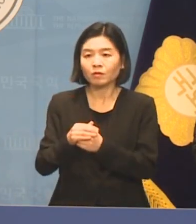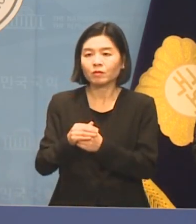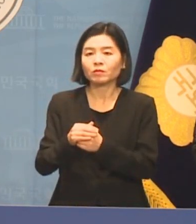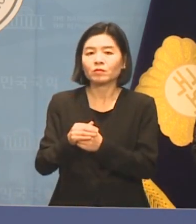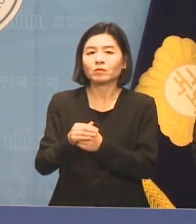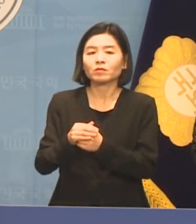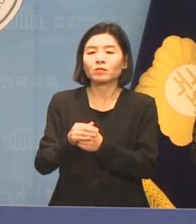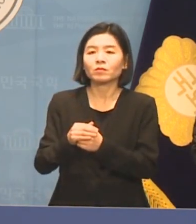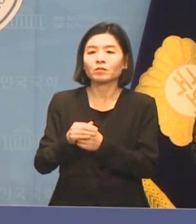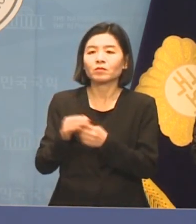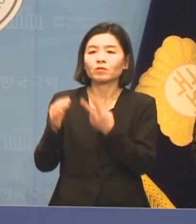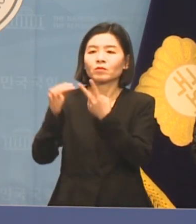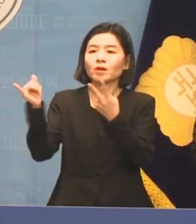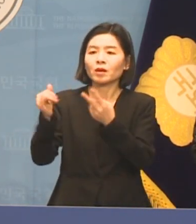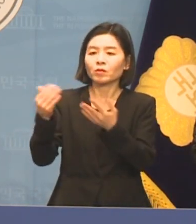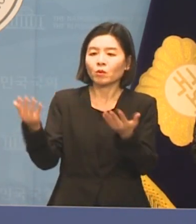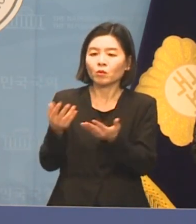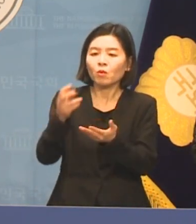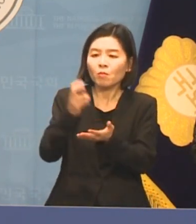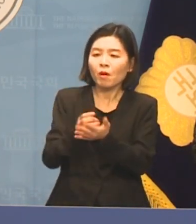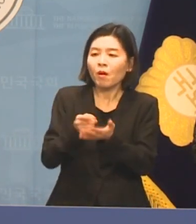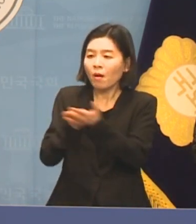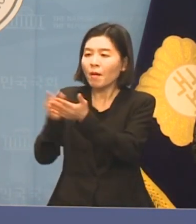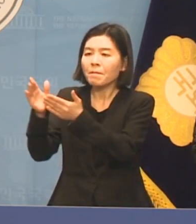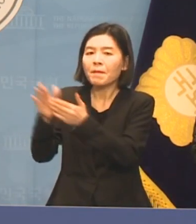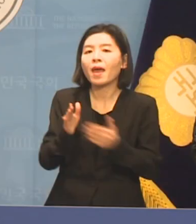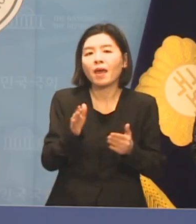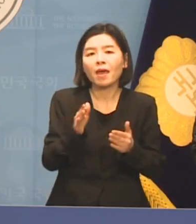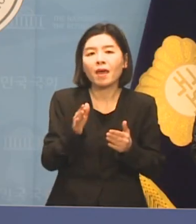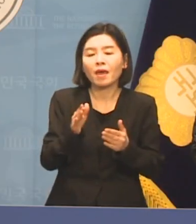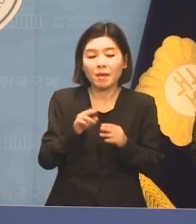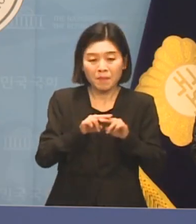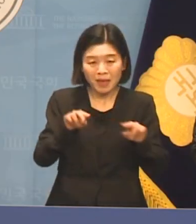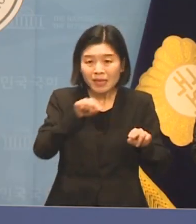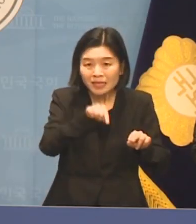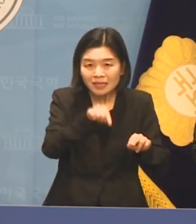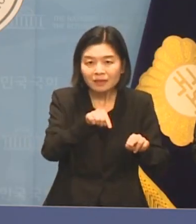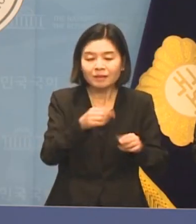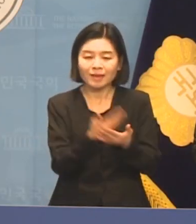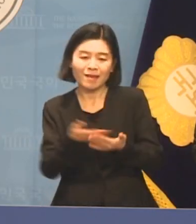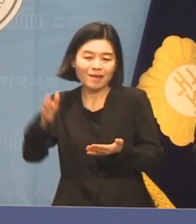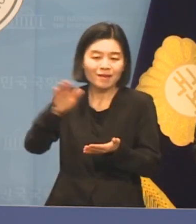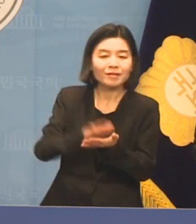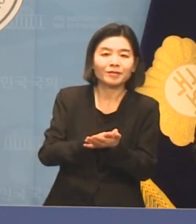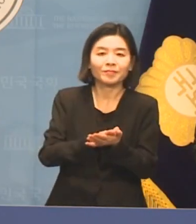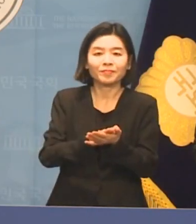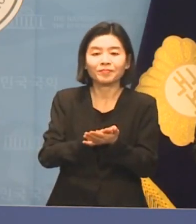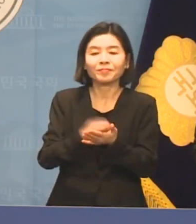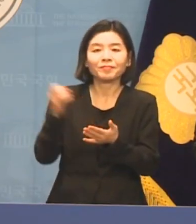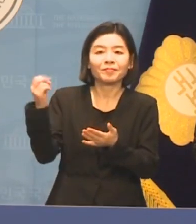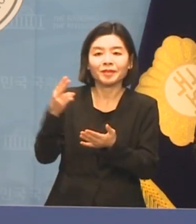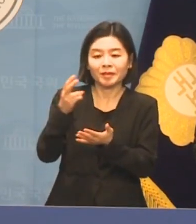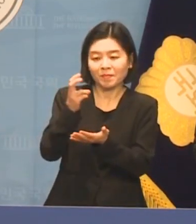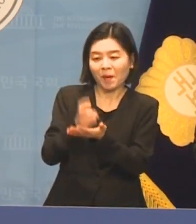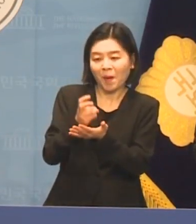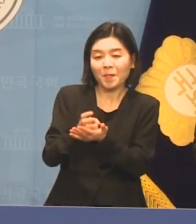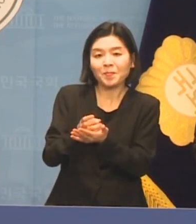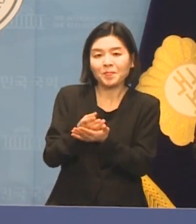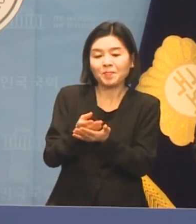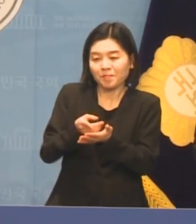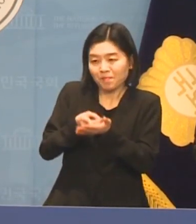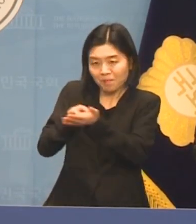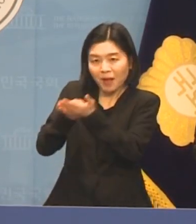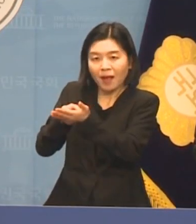인해서 폐기라는 수모를 겪었던 노조법 23조 개정안에 대해서 다시 입법 발의에 나서는 것을 알리는